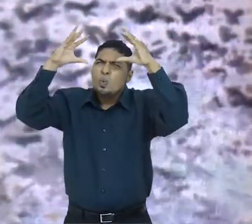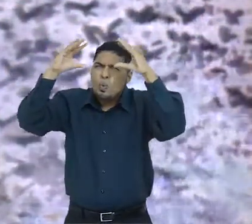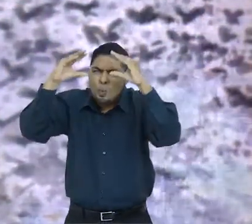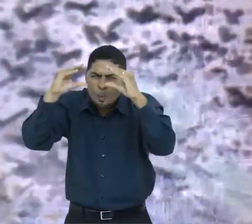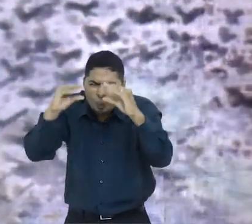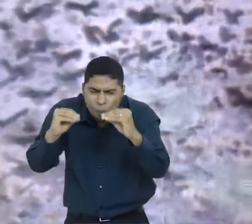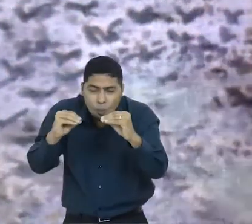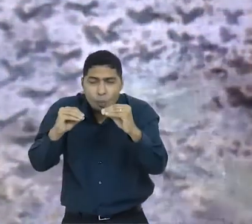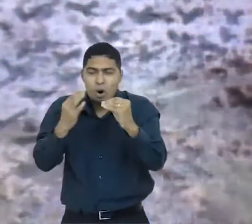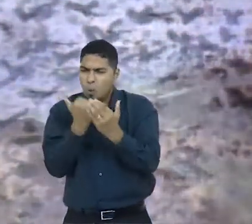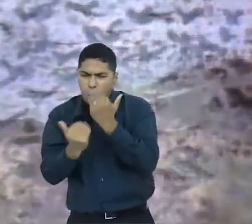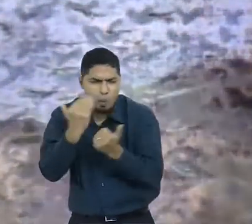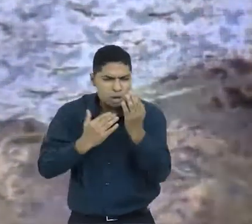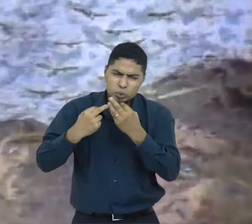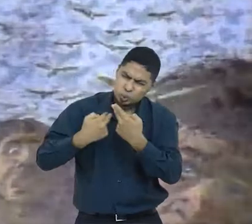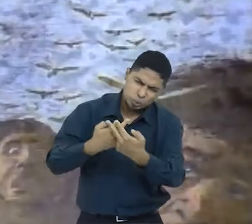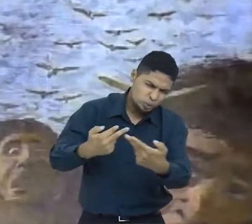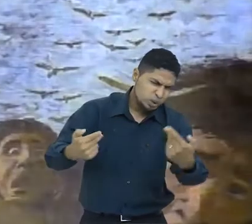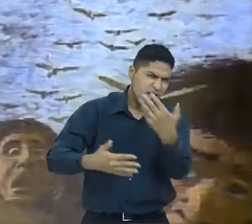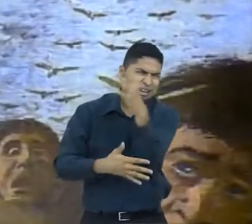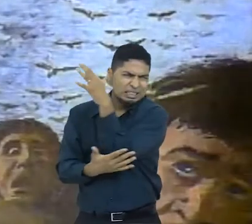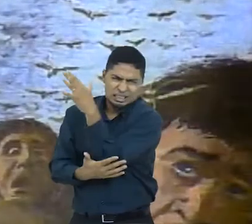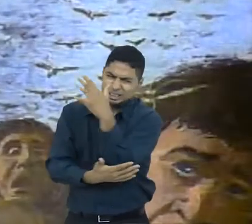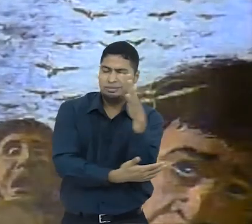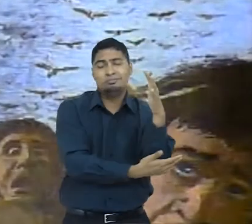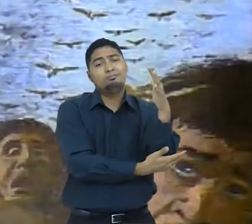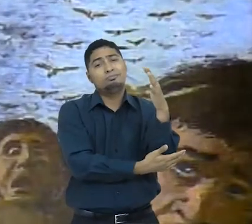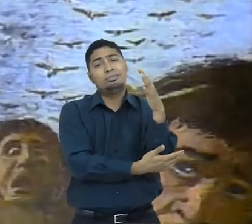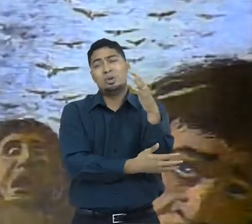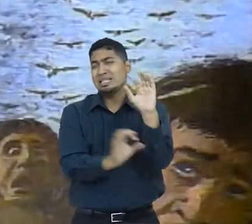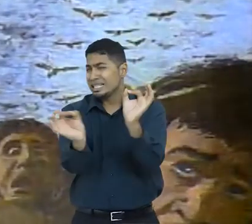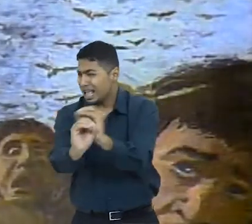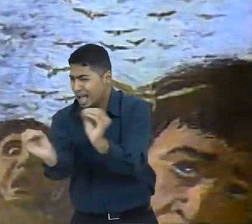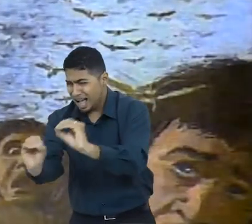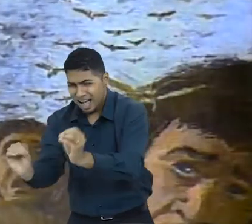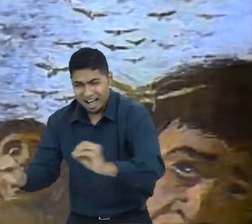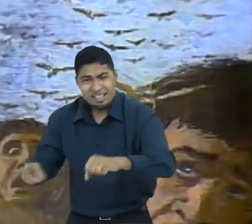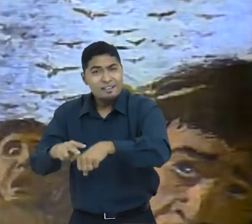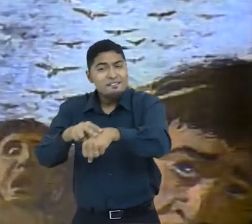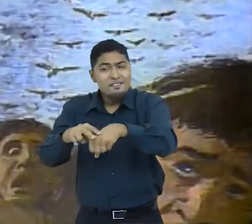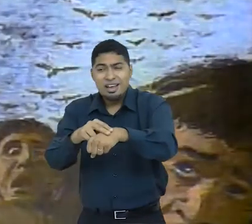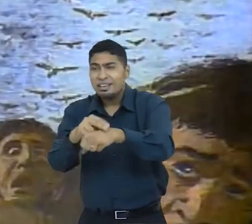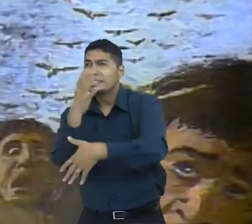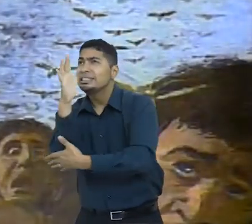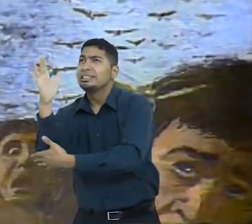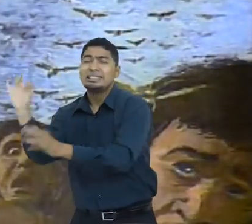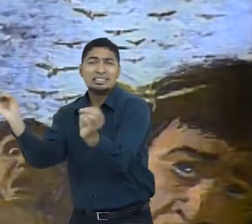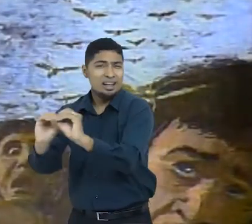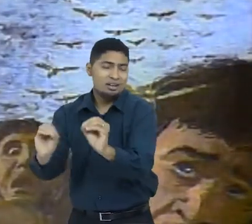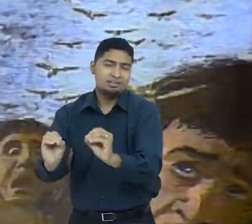totalmente escuro. Eles comeram todas as plantas que não foram destruídas pelas pedras. Não restou nenhuma folha verde em todo o